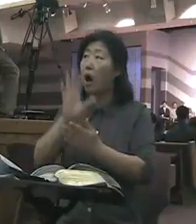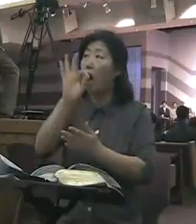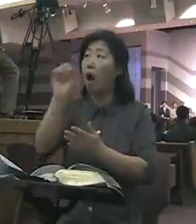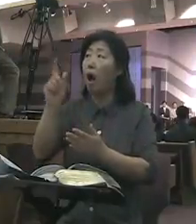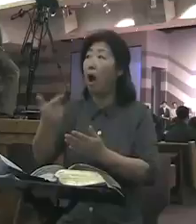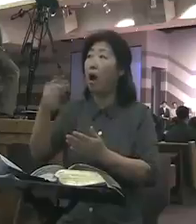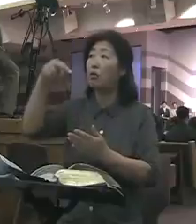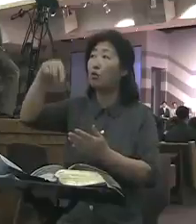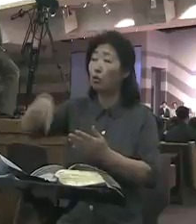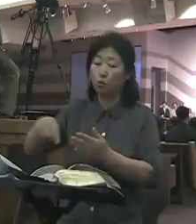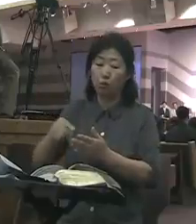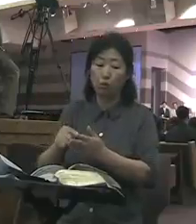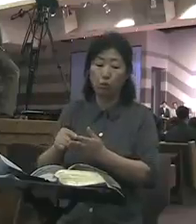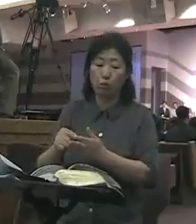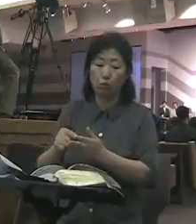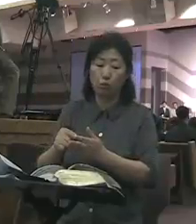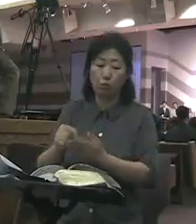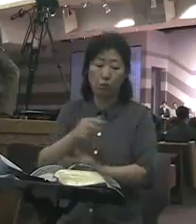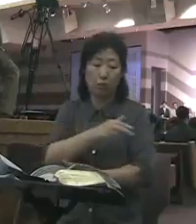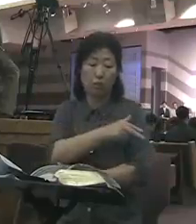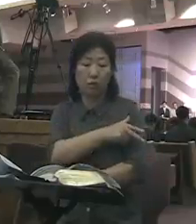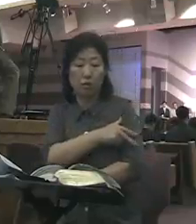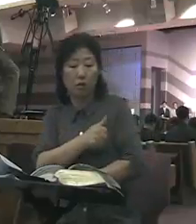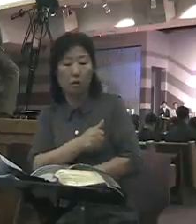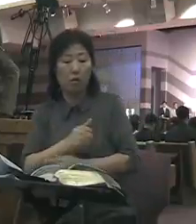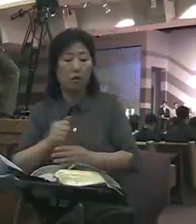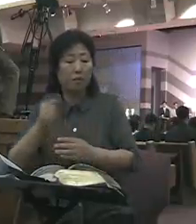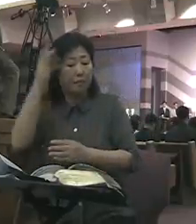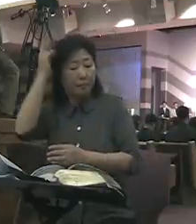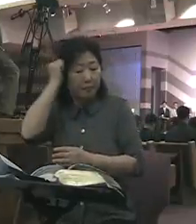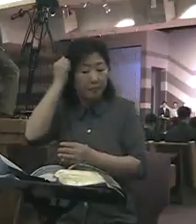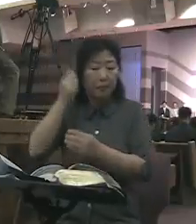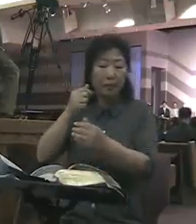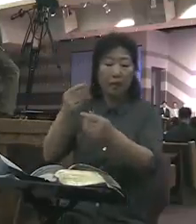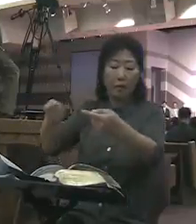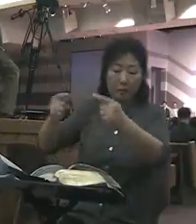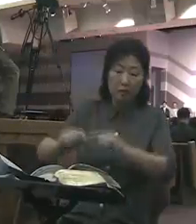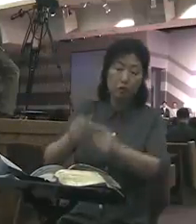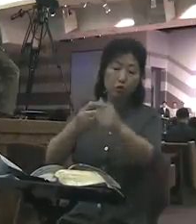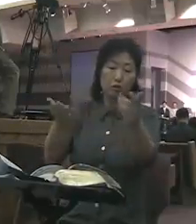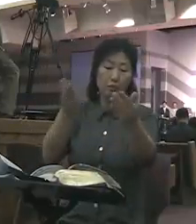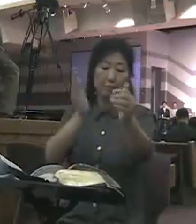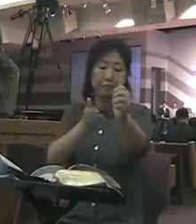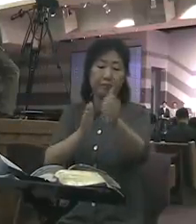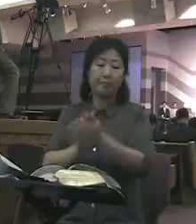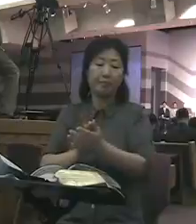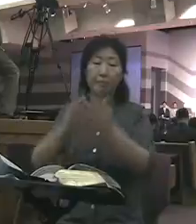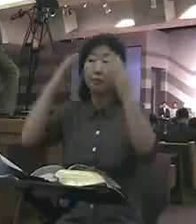권사님들 모임을 갖습니다. 기억해 주시고 참여해 주시길 바랍니다. 여름 성경학교 시즌이